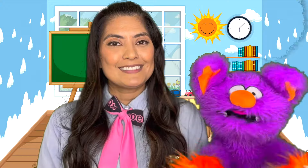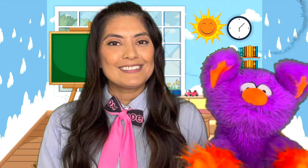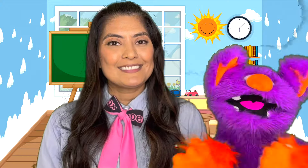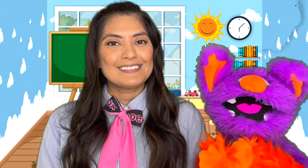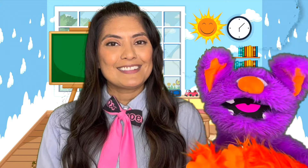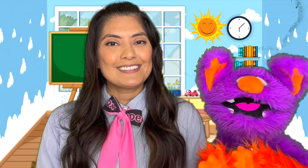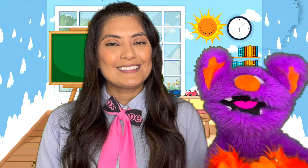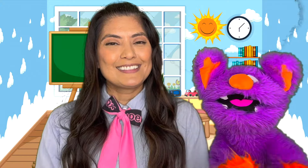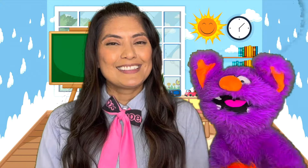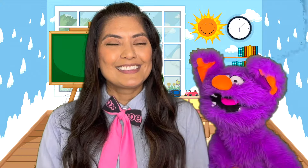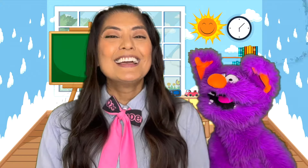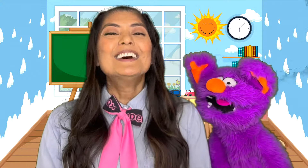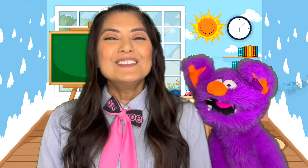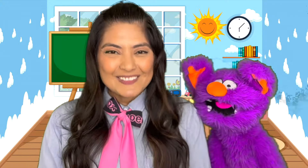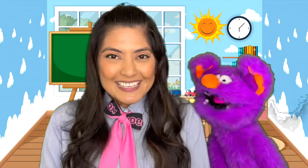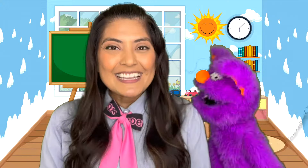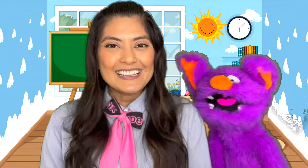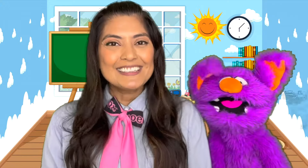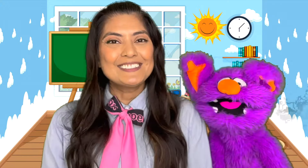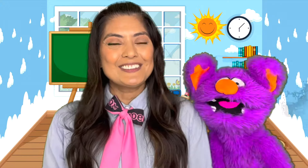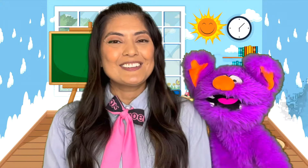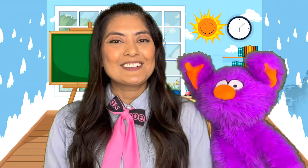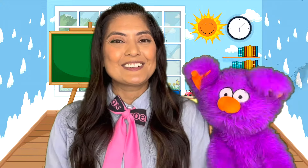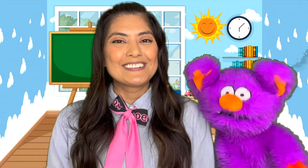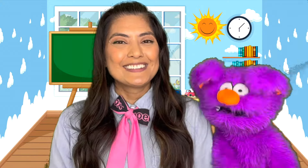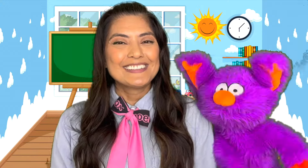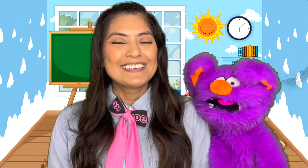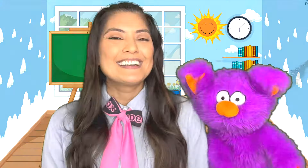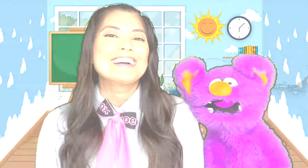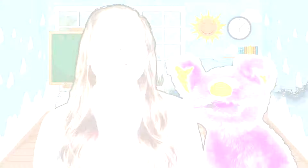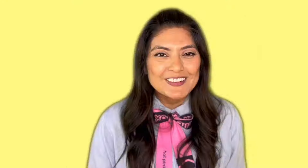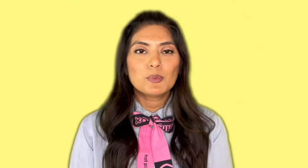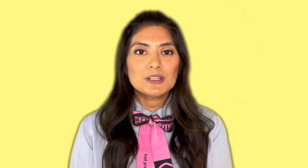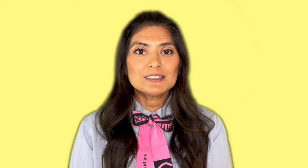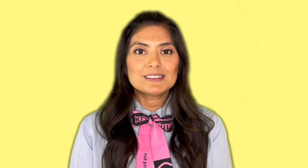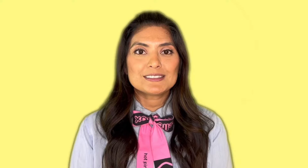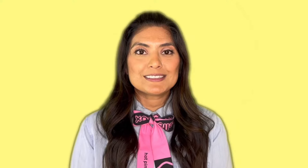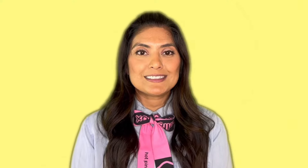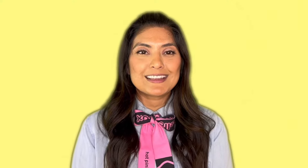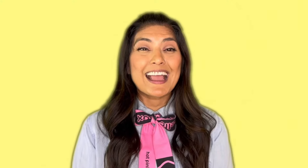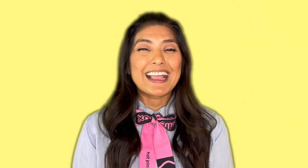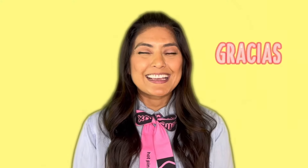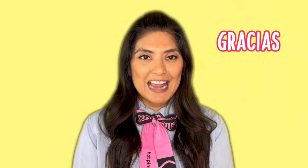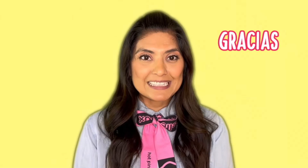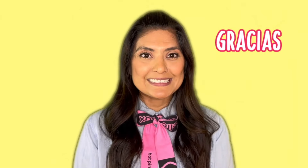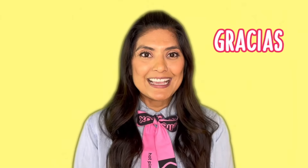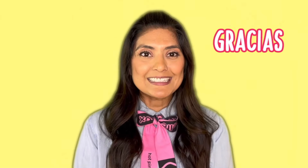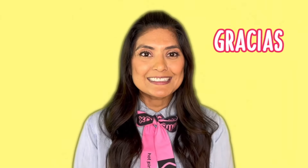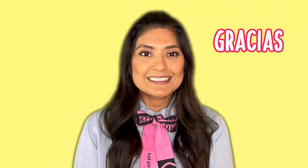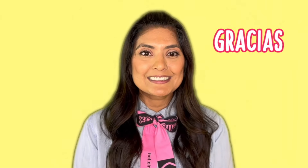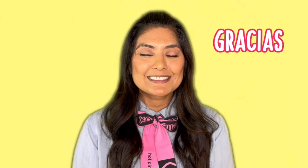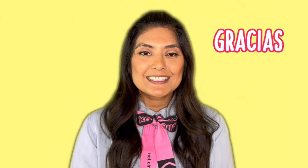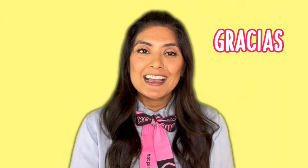Mamá. Bien hecho. ¿Puedes decir gracias?